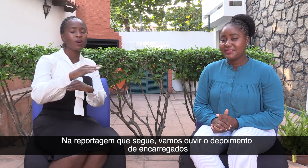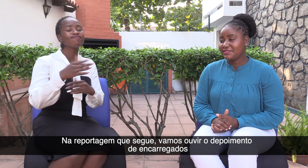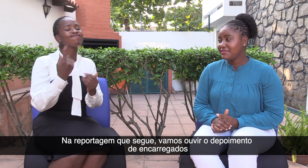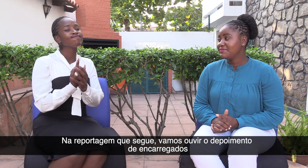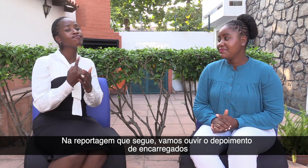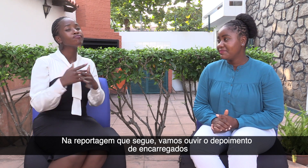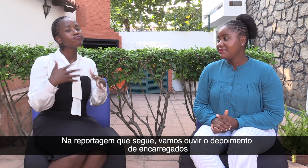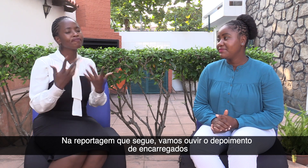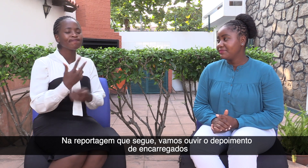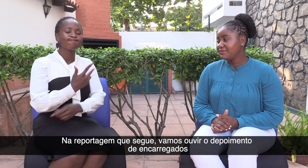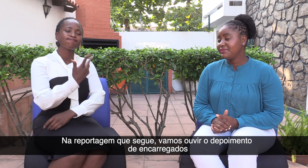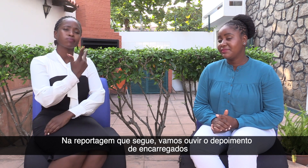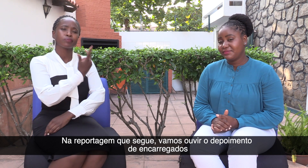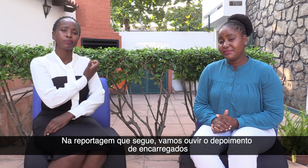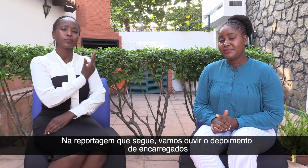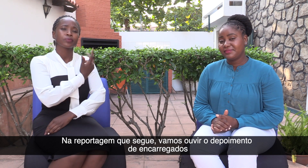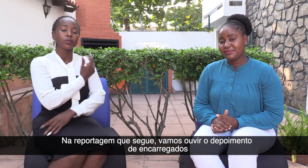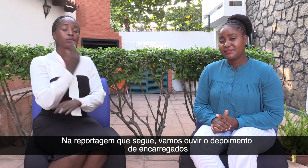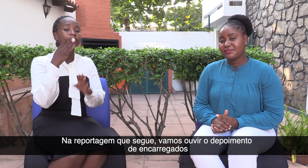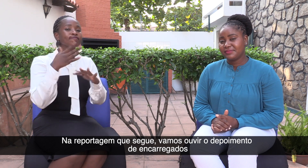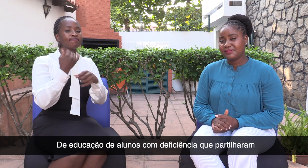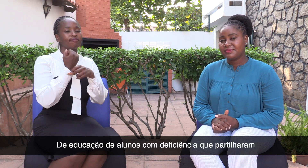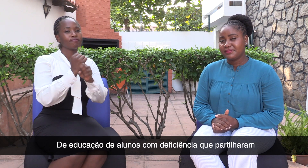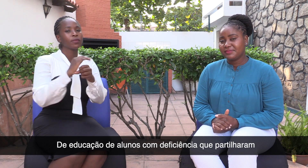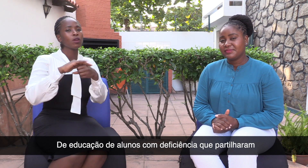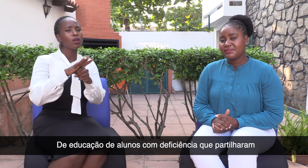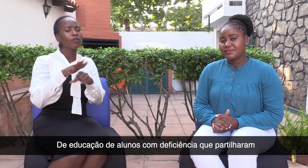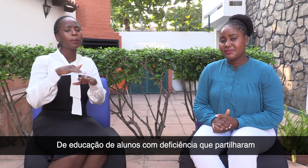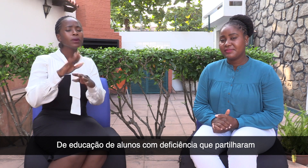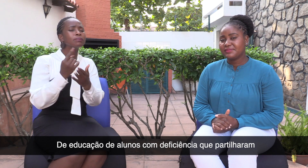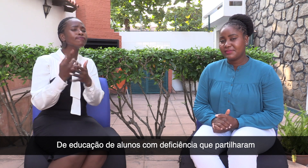segue, vamos ouvir o depoimento de encarregados de educação